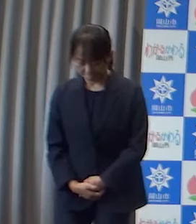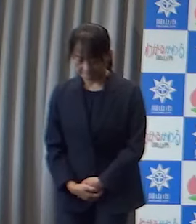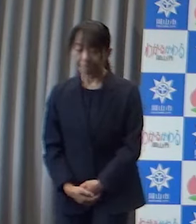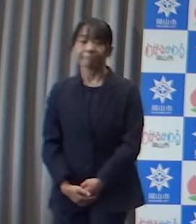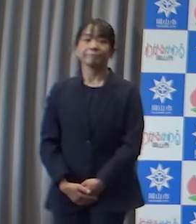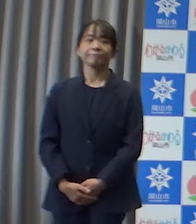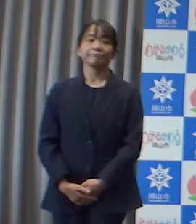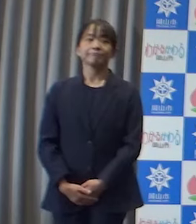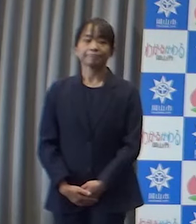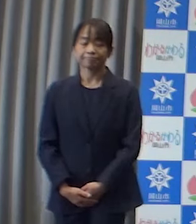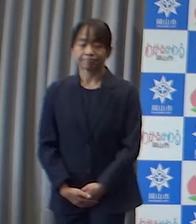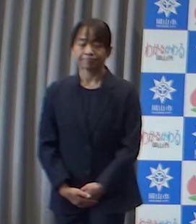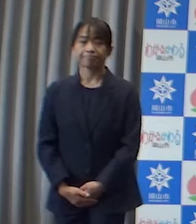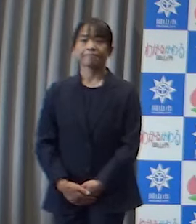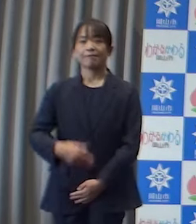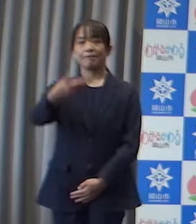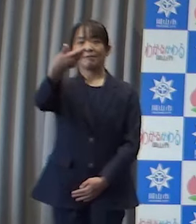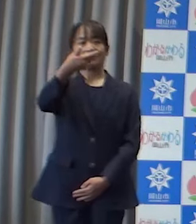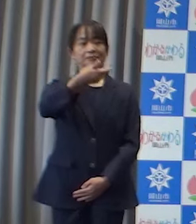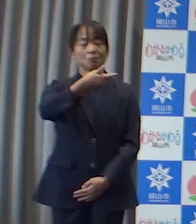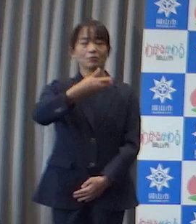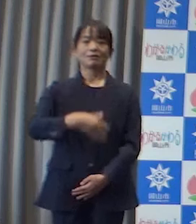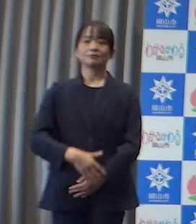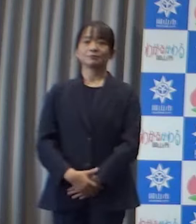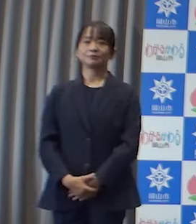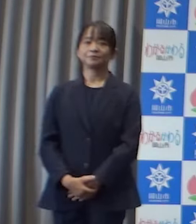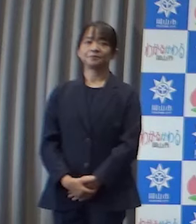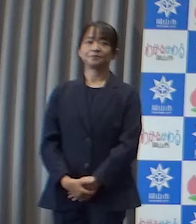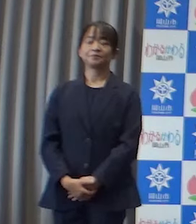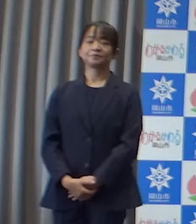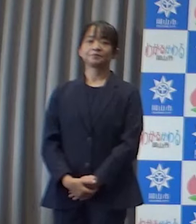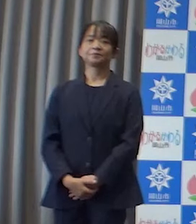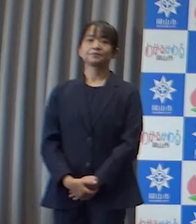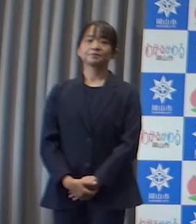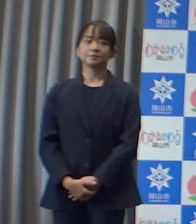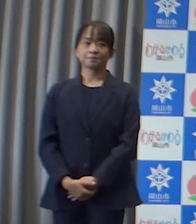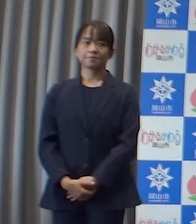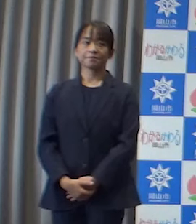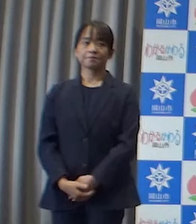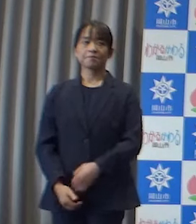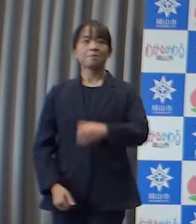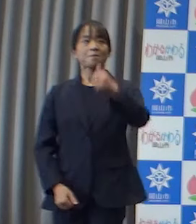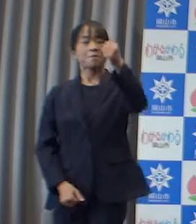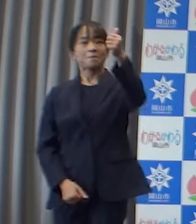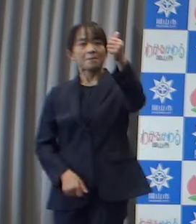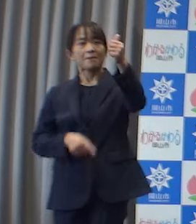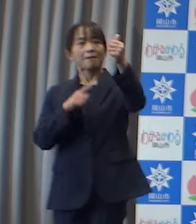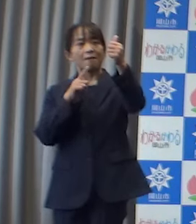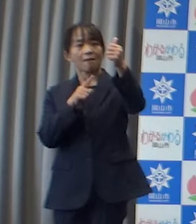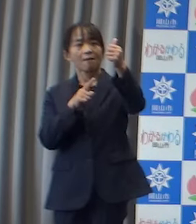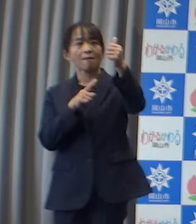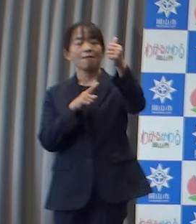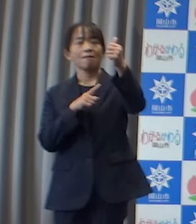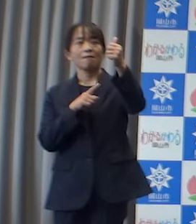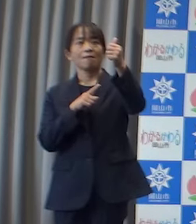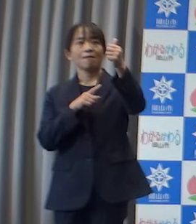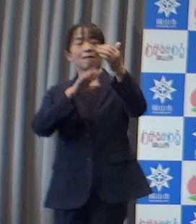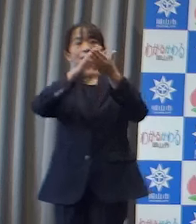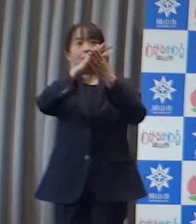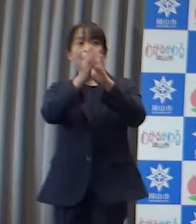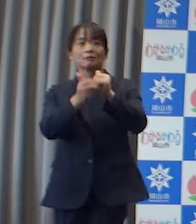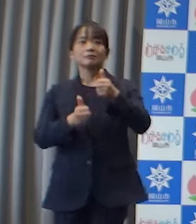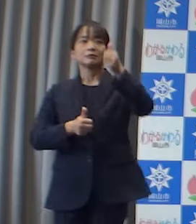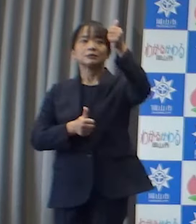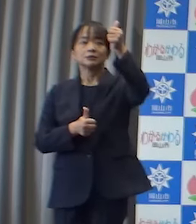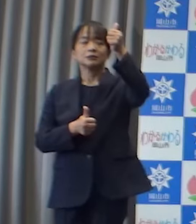すみません、NHK の安井です。とですね、向こうがまあ住めない人も入ってなかったの県の方がまあ会おうと言って